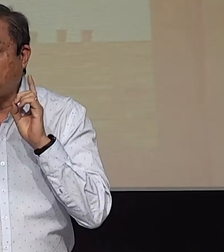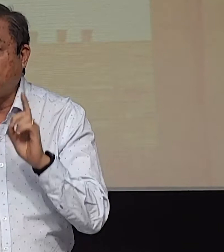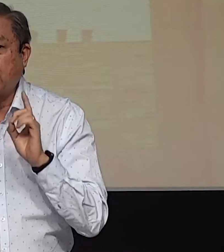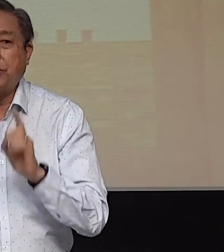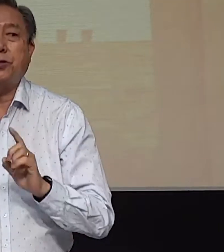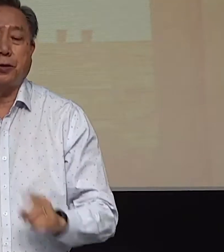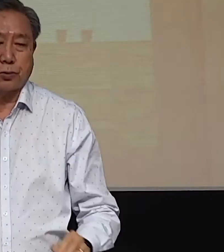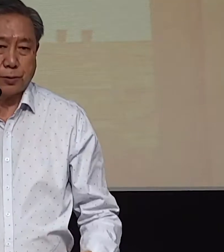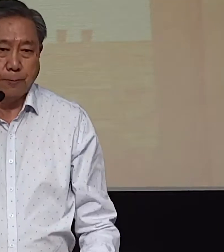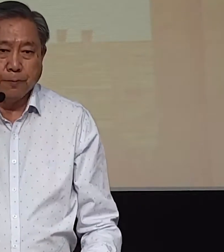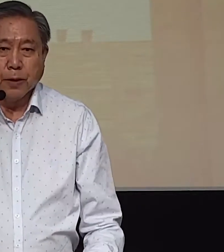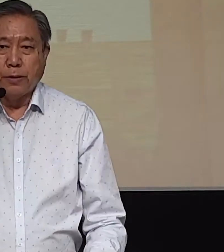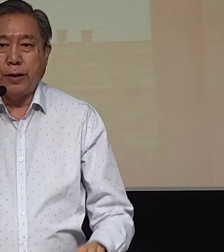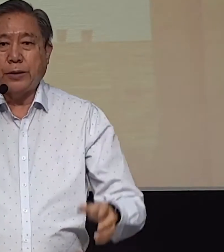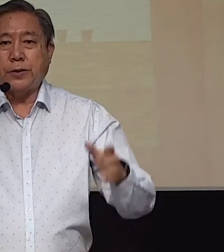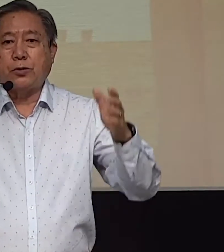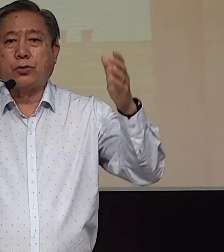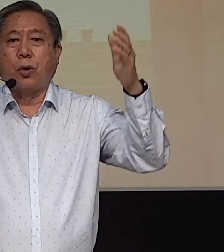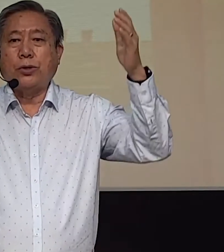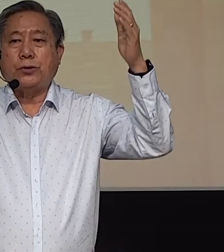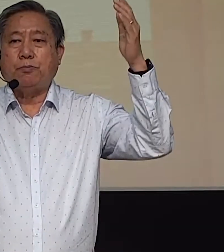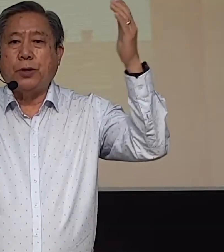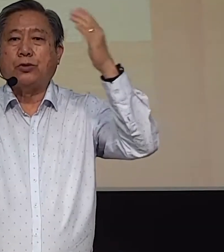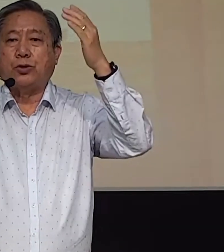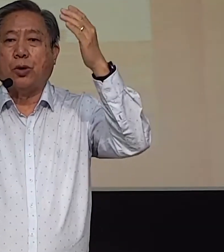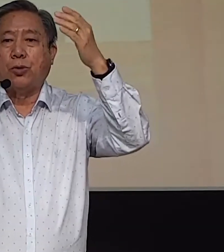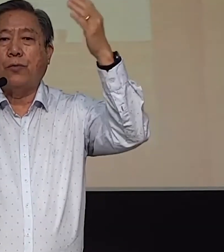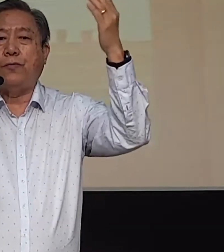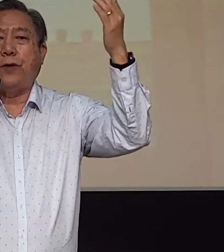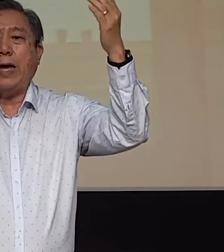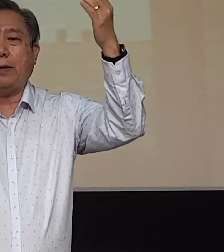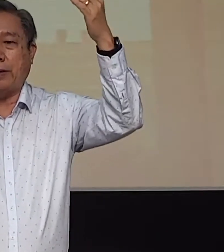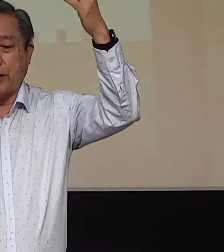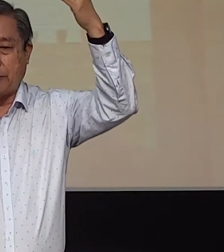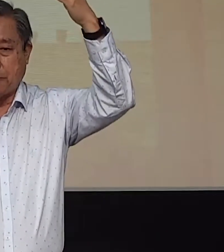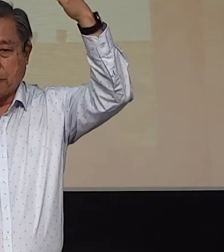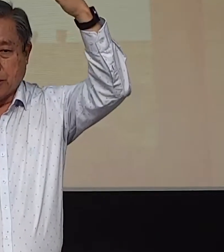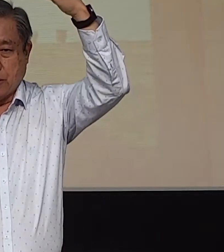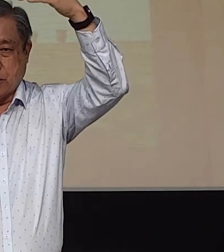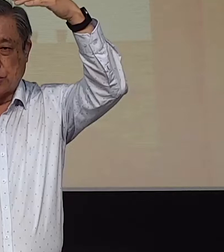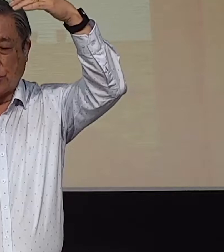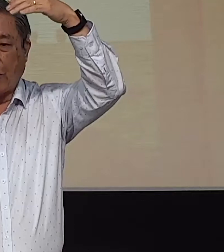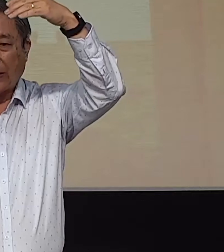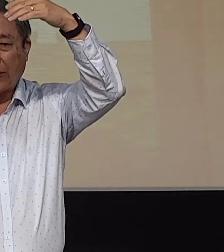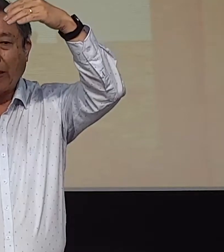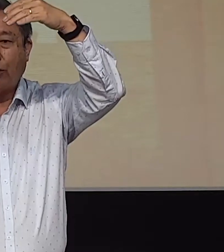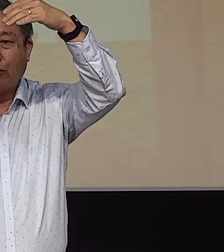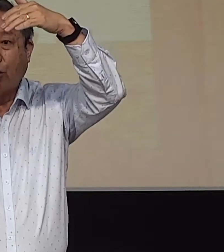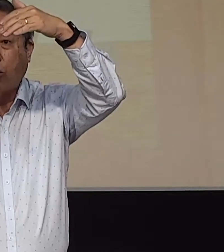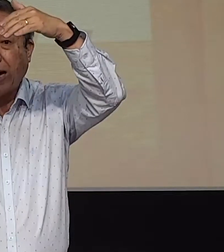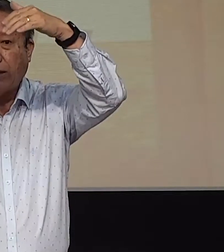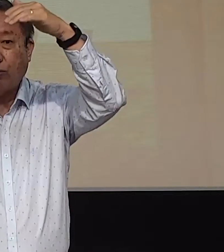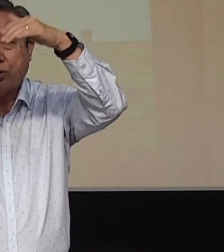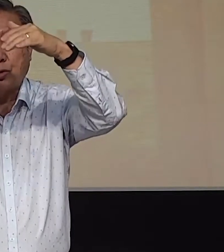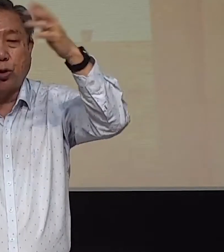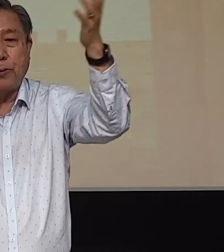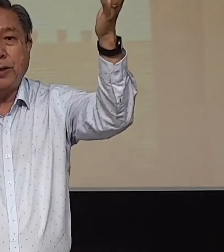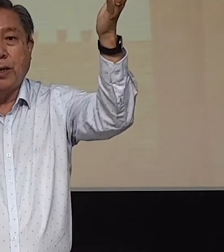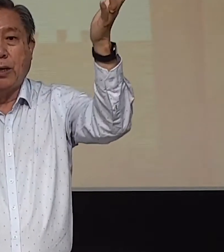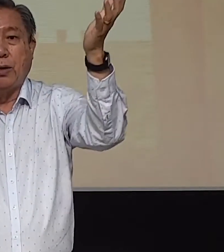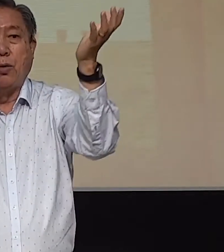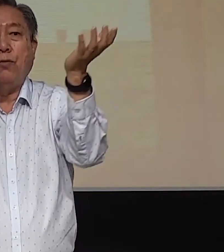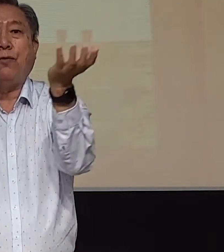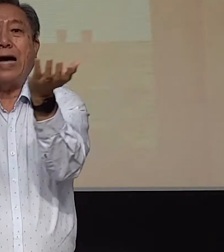aos profetas de Deus. E esses 2 bicos de ouro vertem o seu azeite dourado